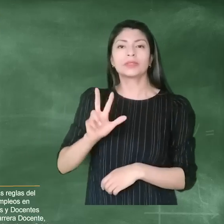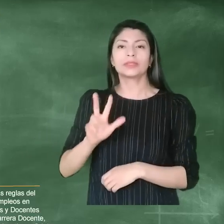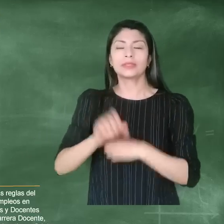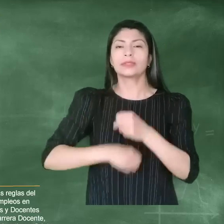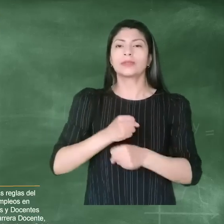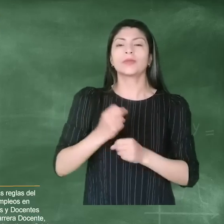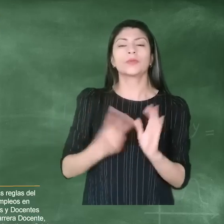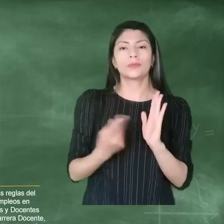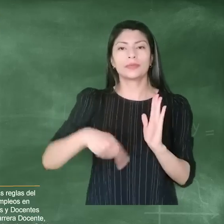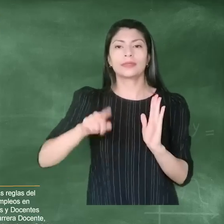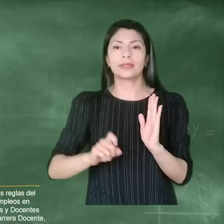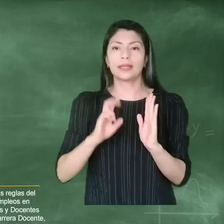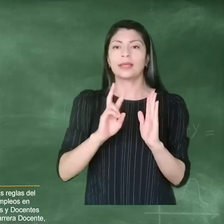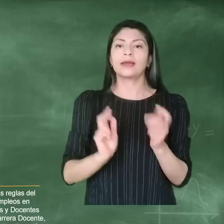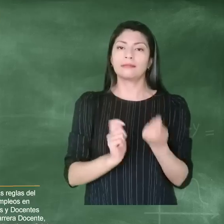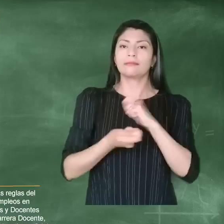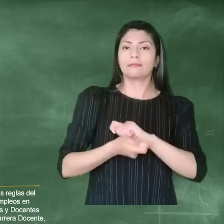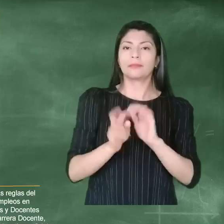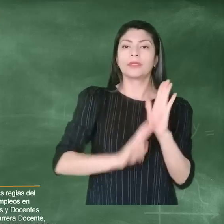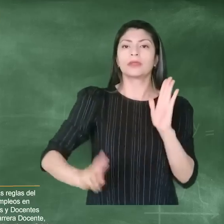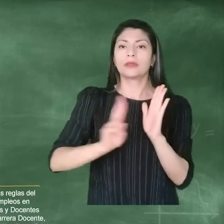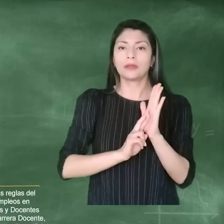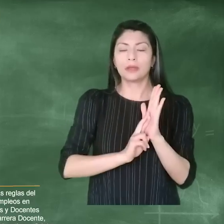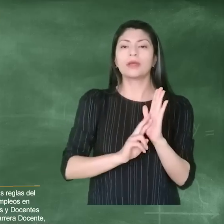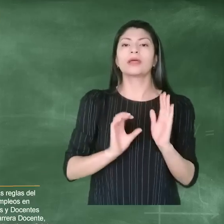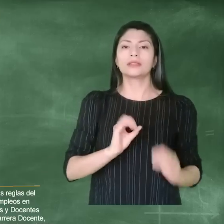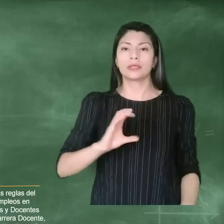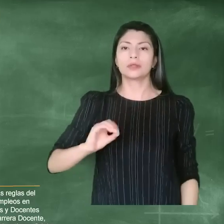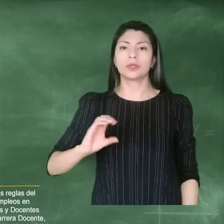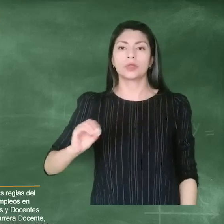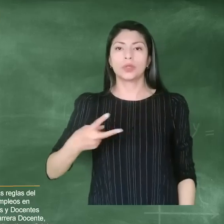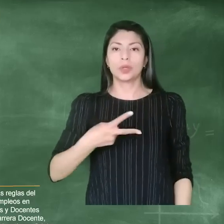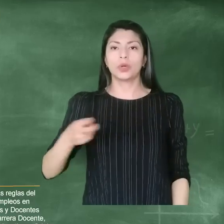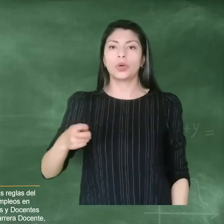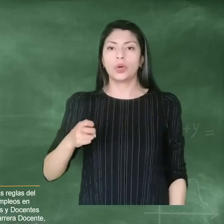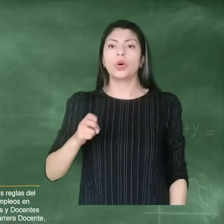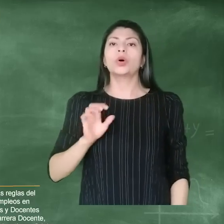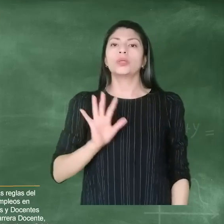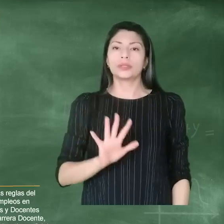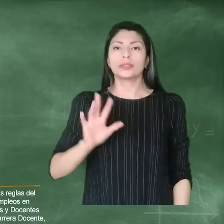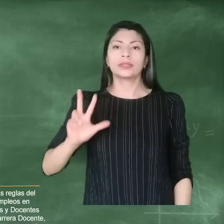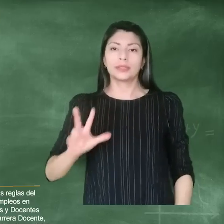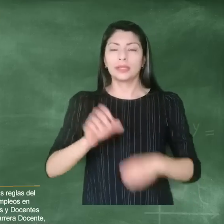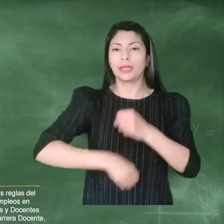15.683 de 2016, modificada por la Resolución número